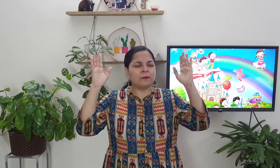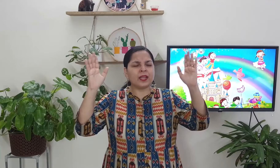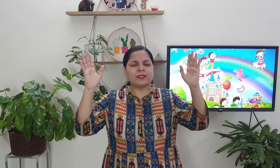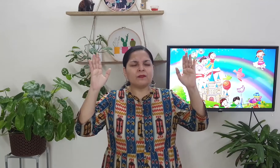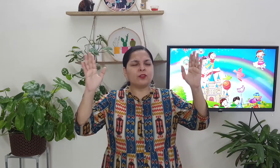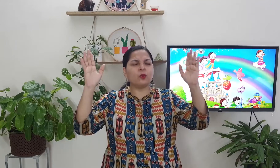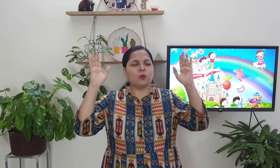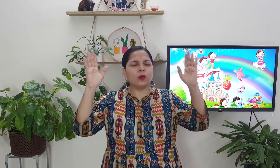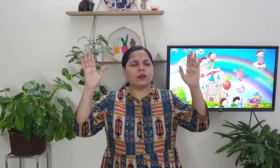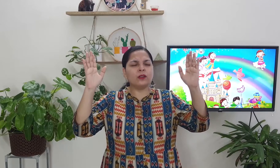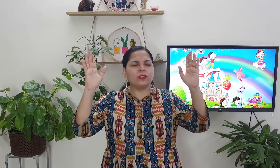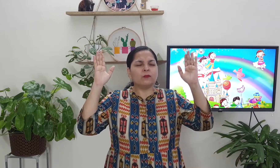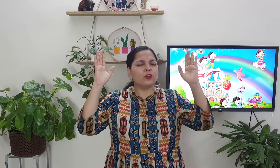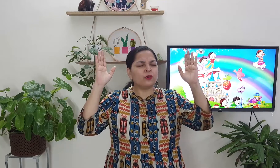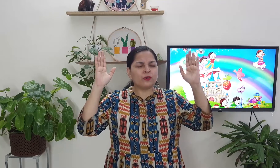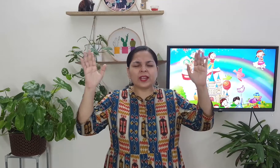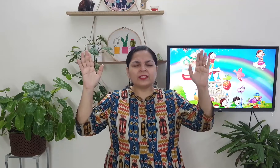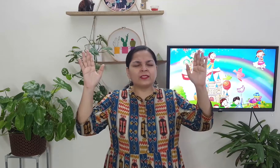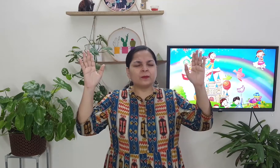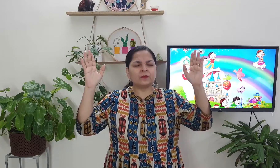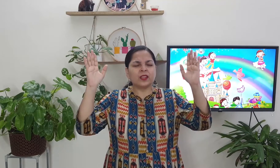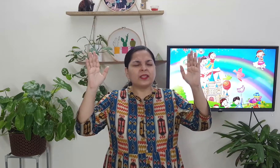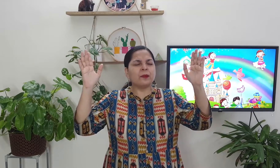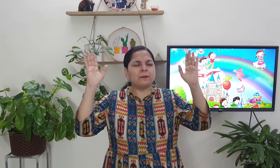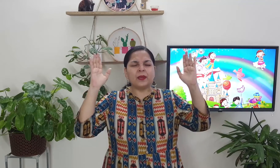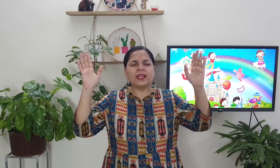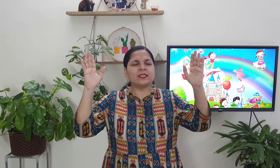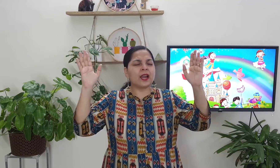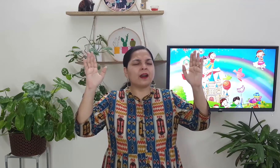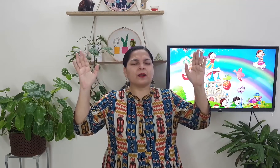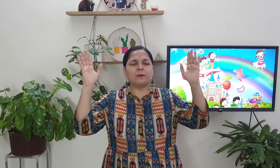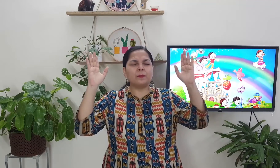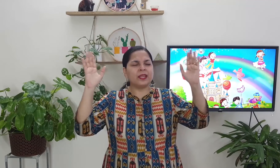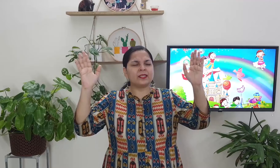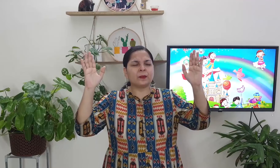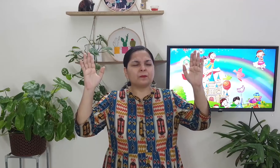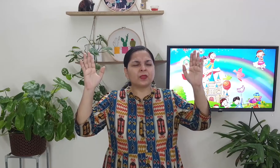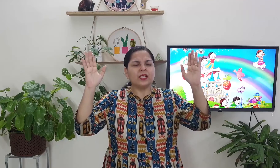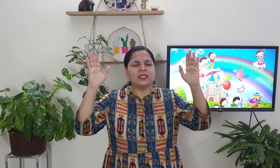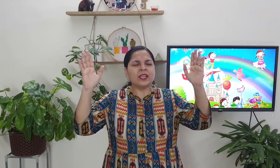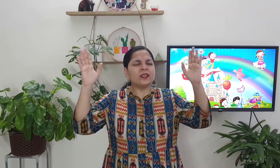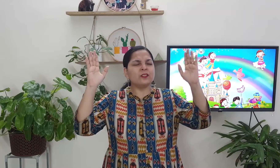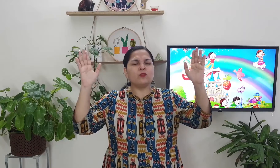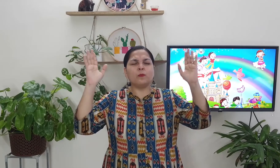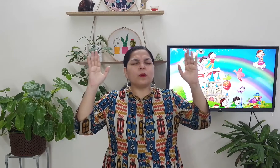இல்லை. ஹல்லேலூயா. இயேசு அவர்களின் தேவன். அவர்களுக்கு விரோதமாய் எந்த ஆயுதமும்